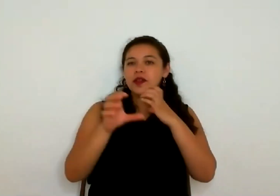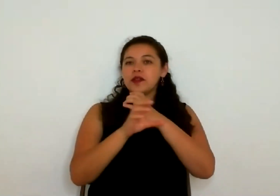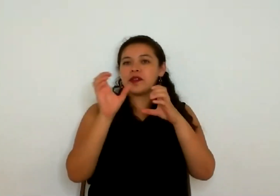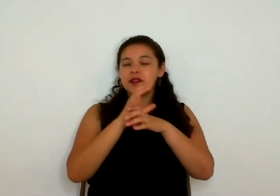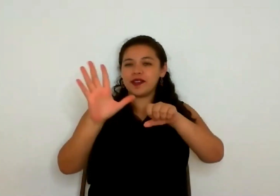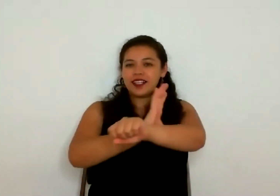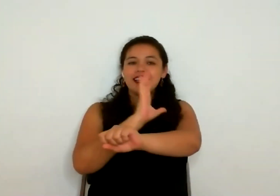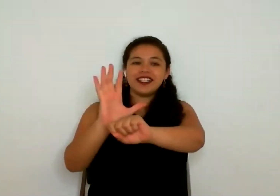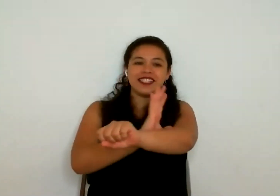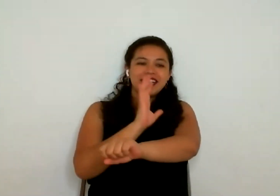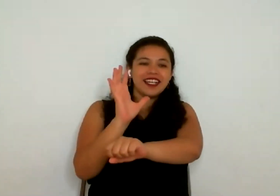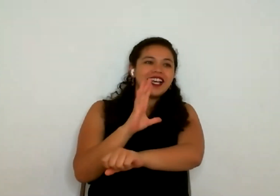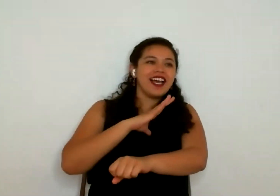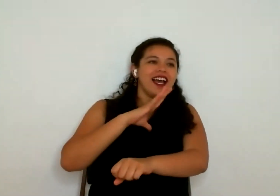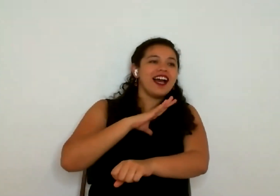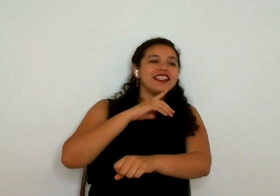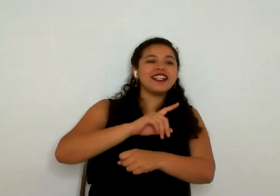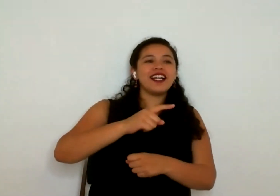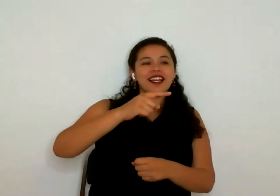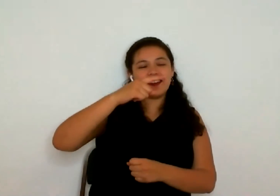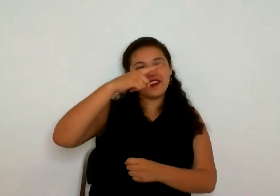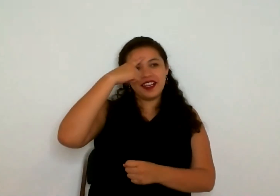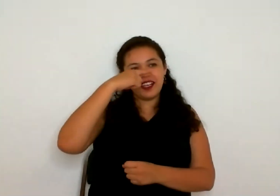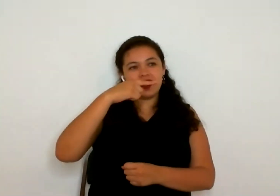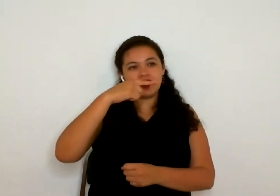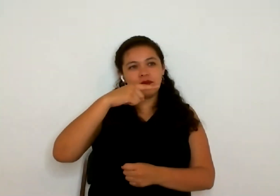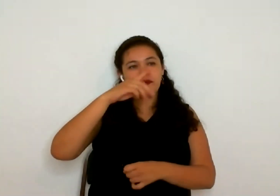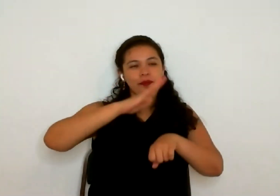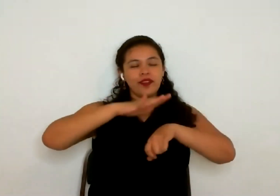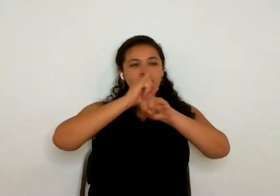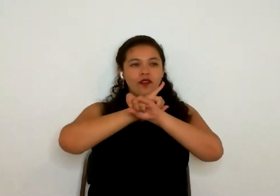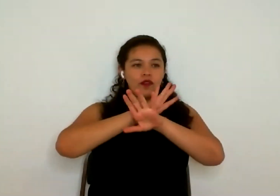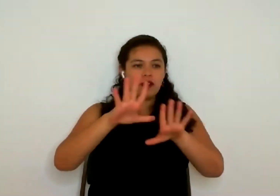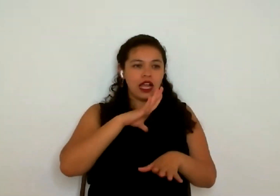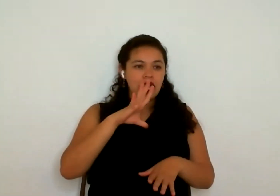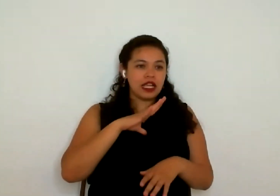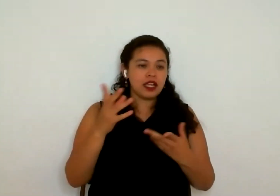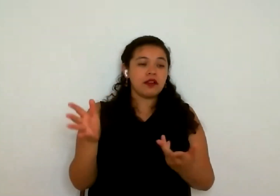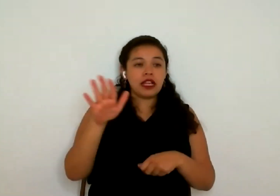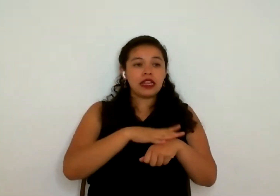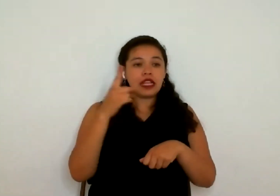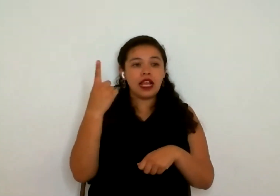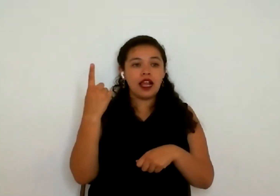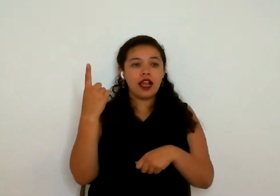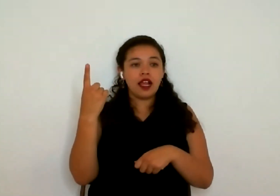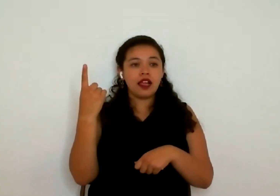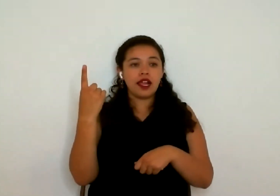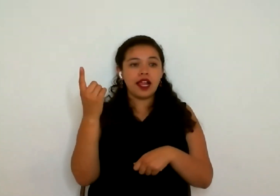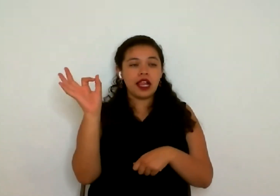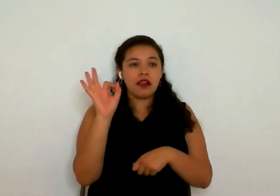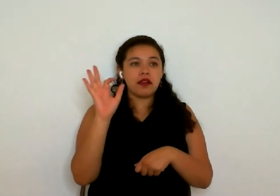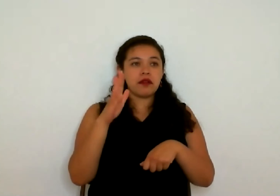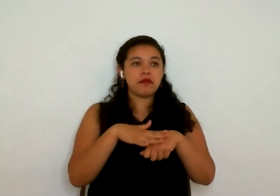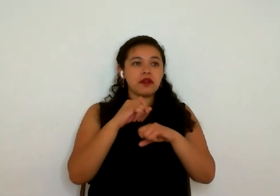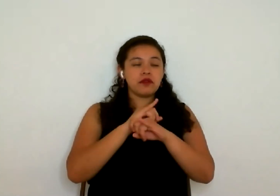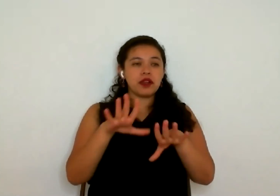que nos pueden dar pues más información porque la cuestión es que pues las personas